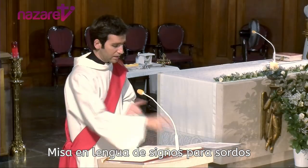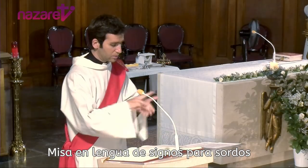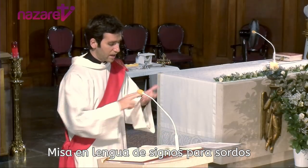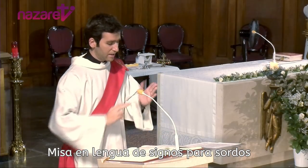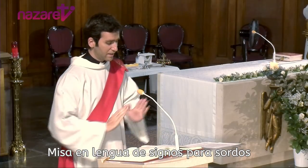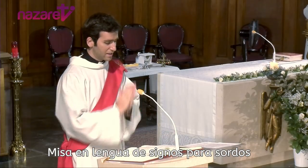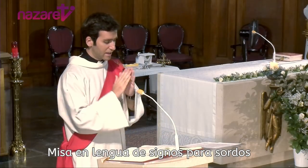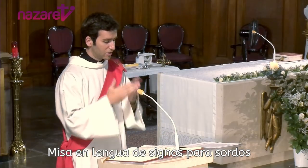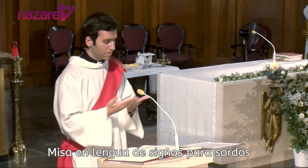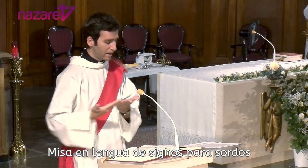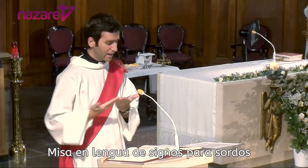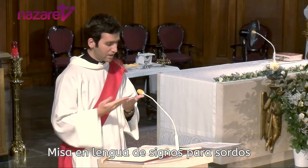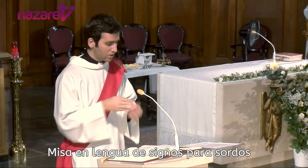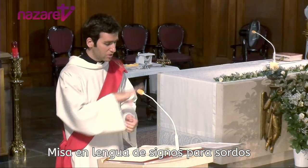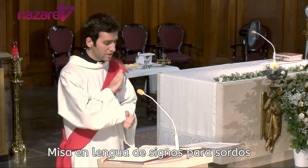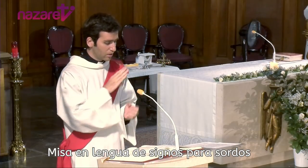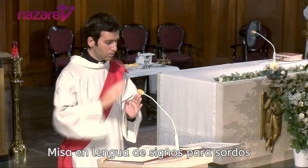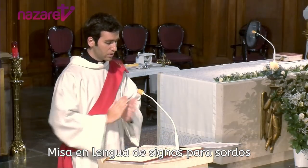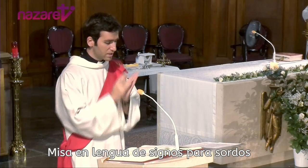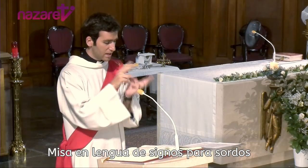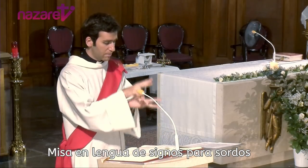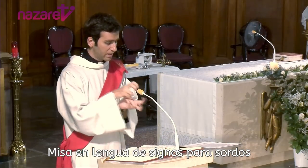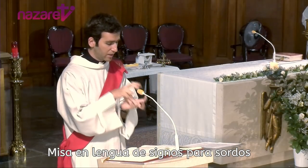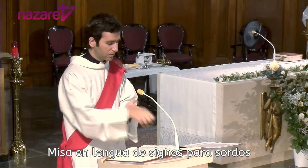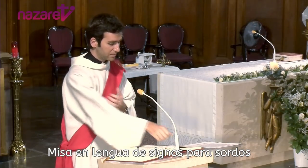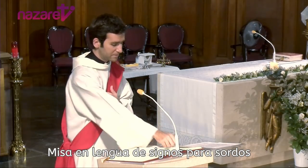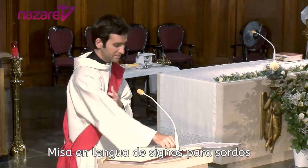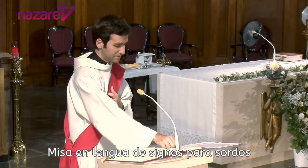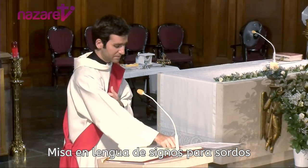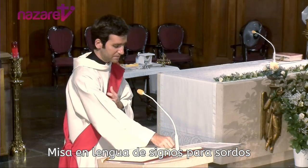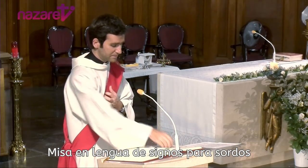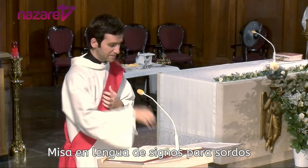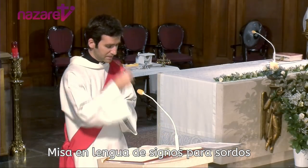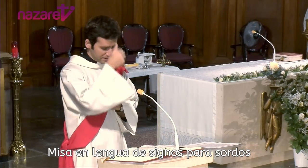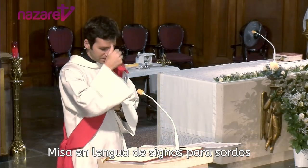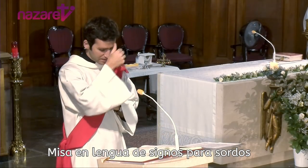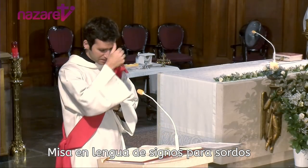Lectura del Santo Evangelio según San Mateo. Gloria a ti, Señor.